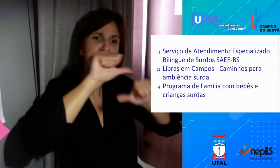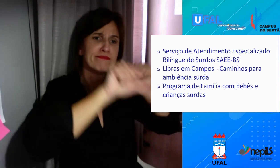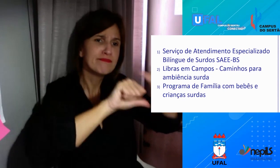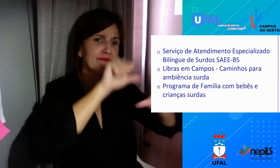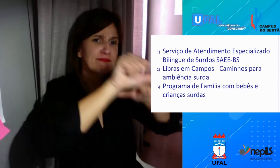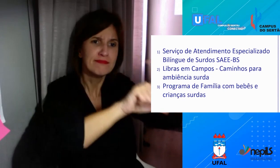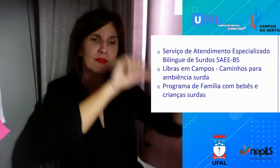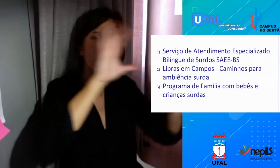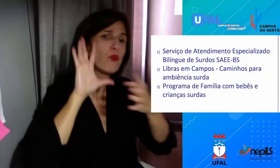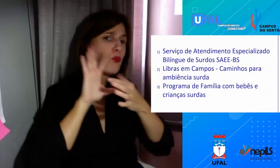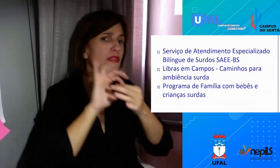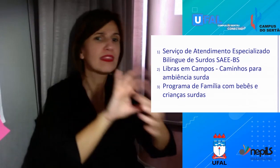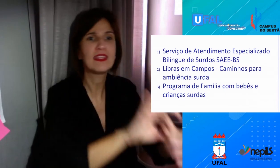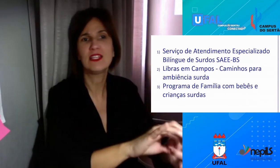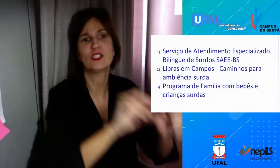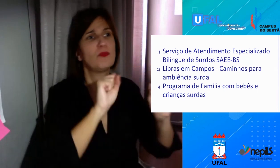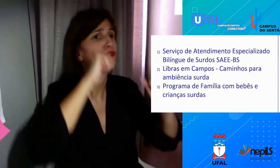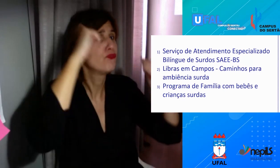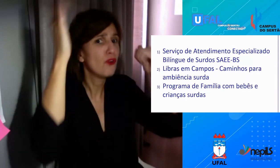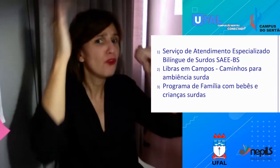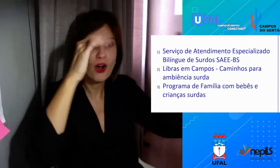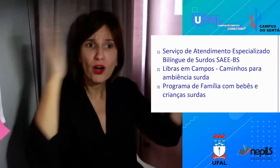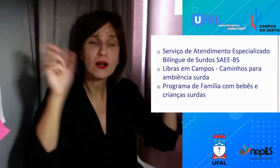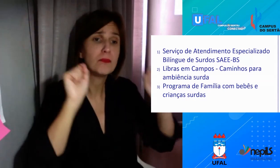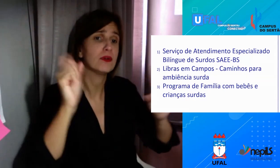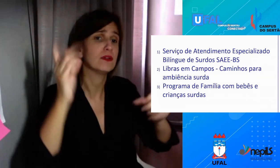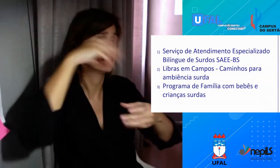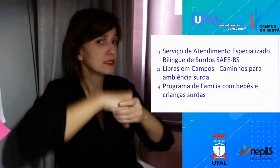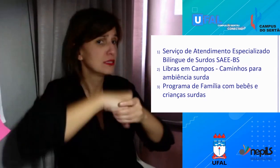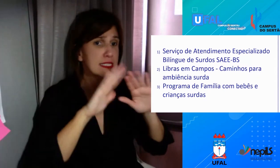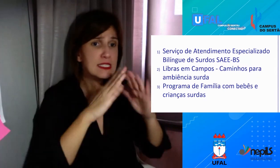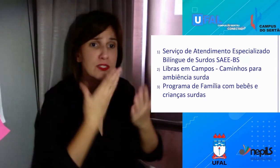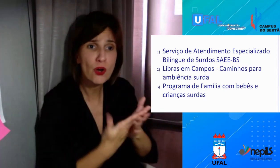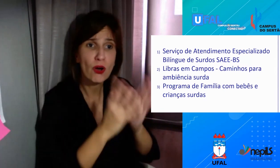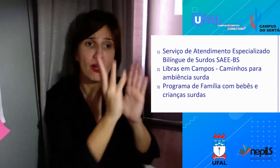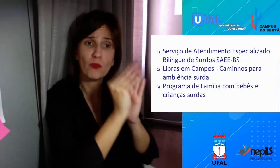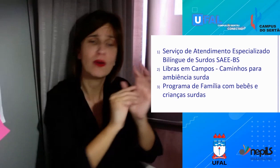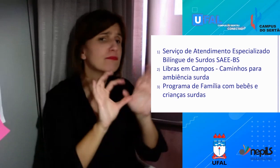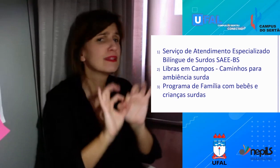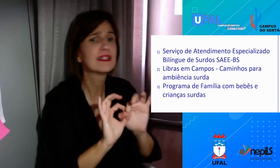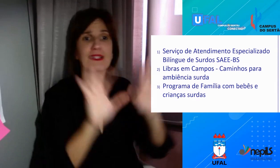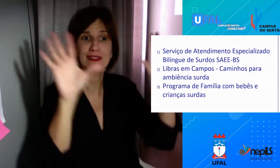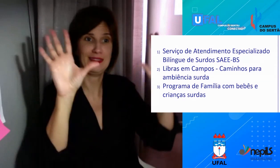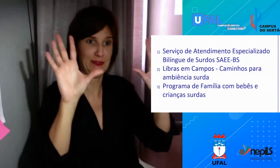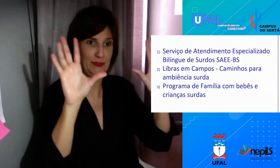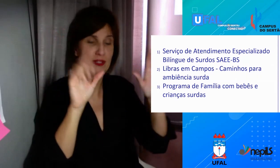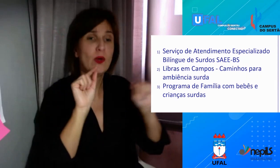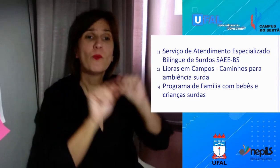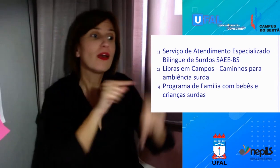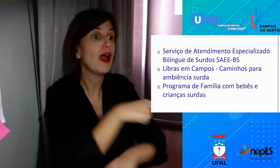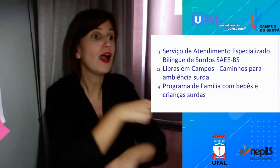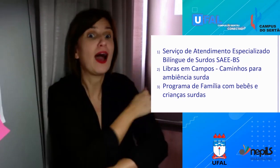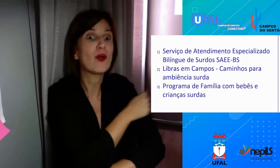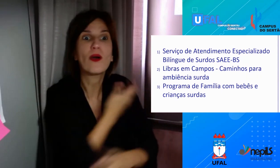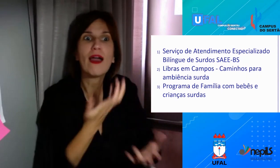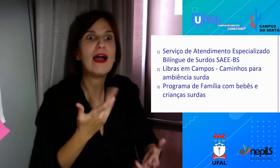a partir das necessidades, das coisas, das informações e um pouco da realidade